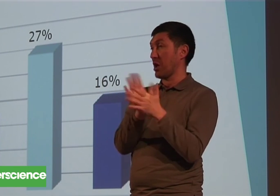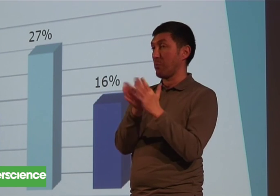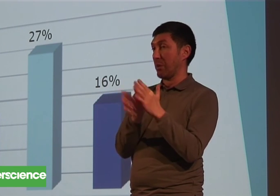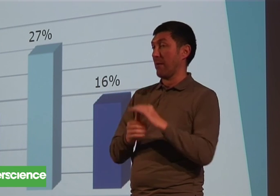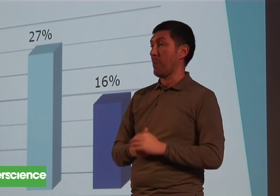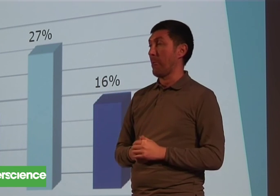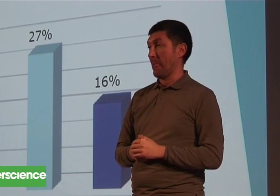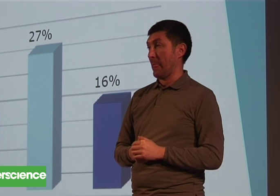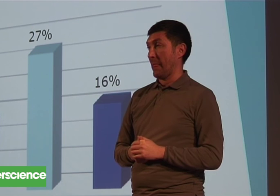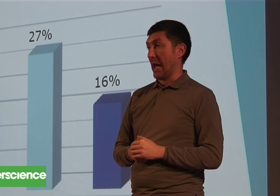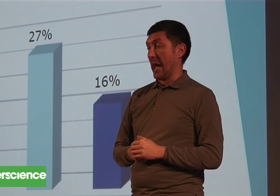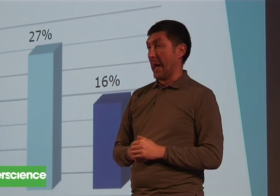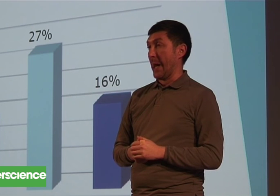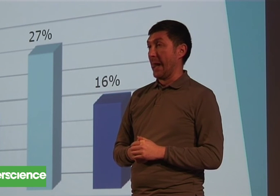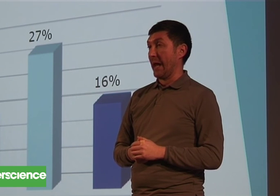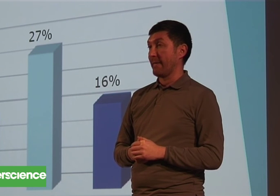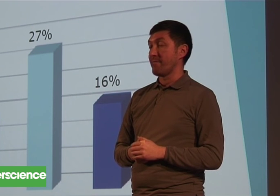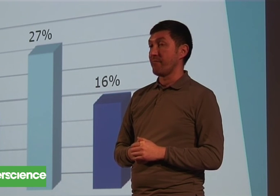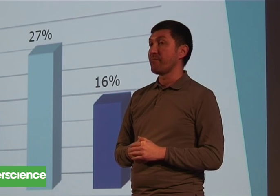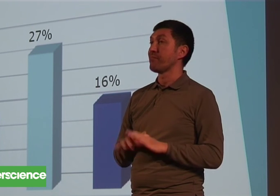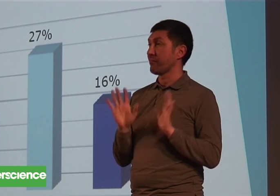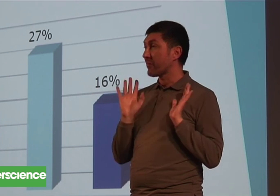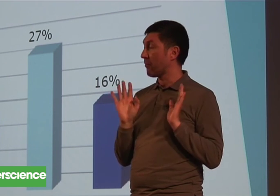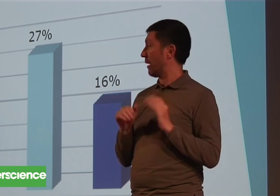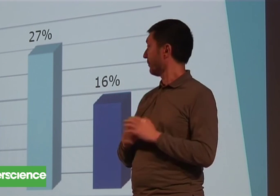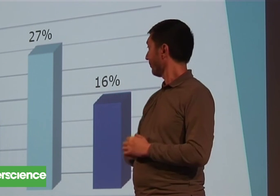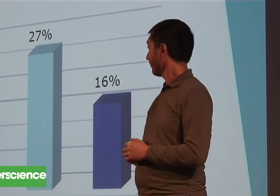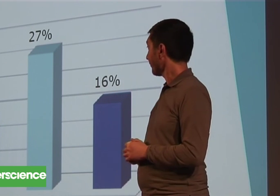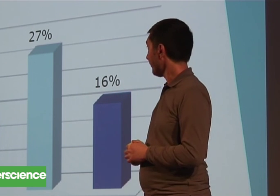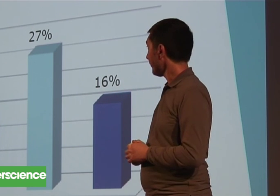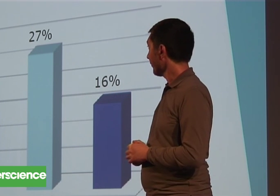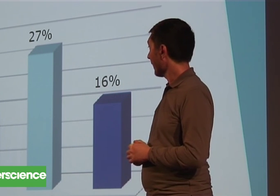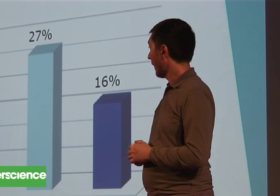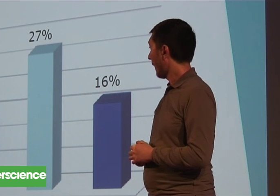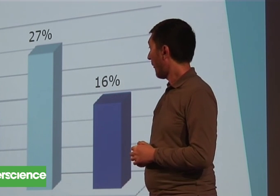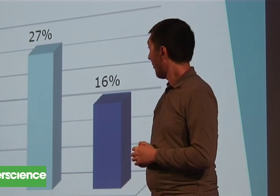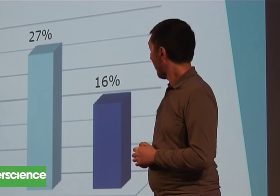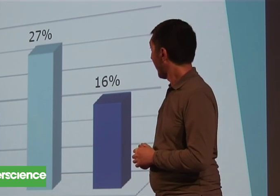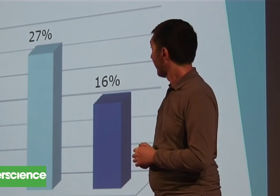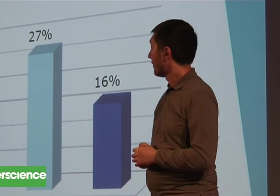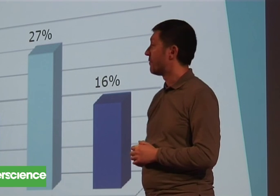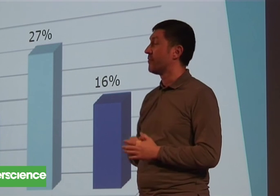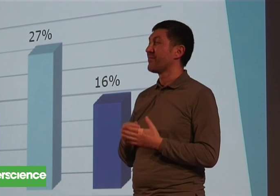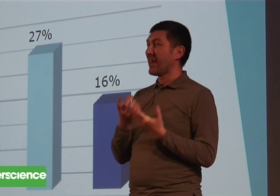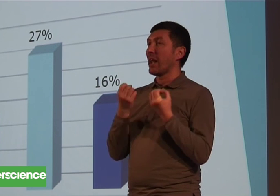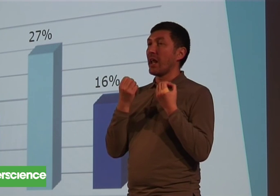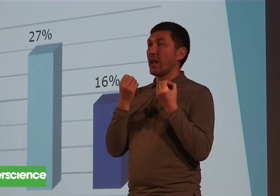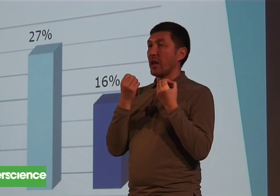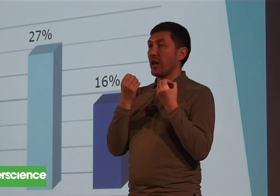grosso modo, les personnes vont être 26% à déclarer avoir subi ces violences psychologiques contre 15% dans la